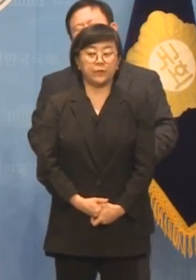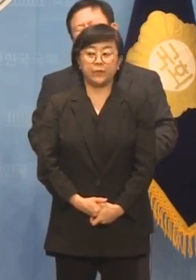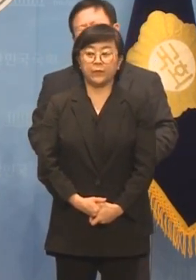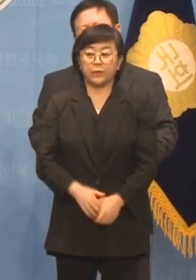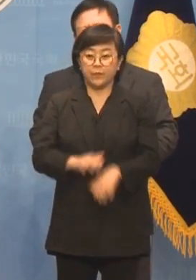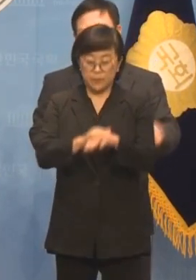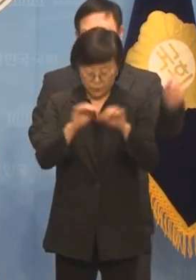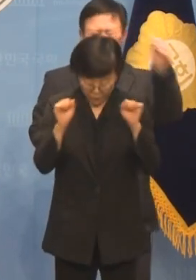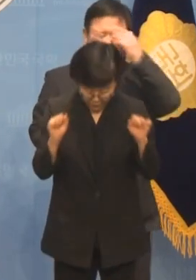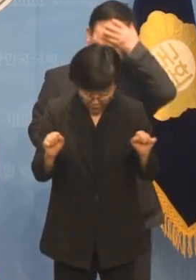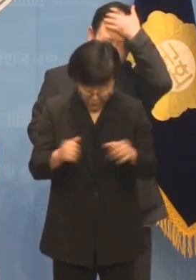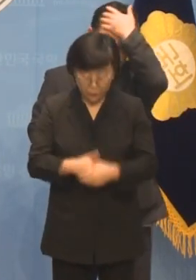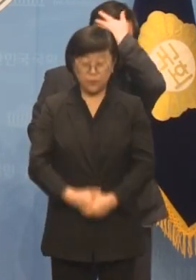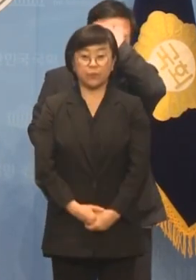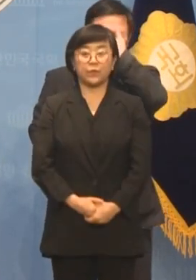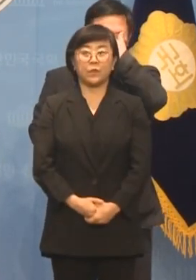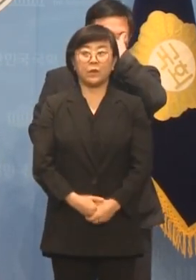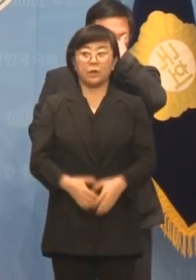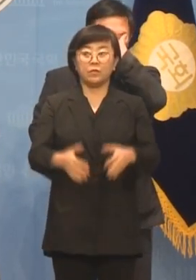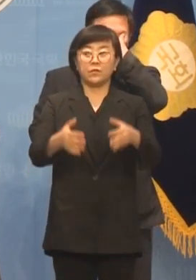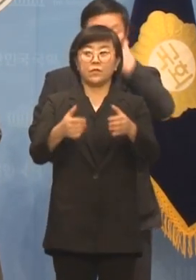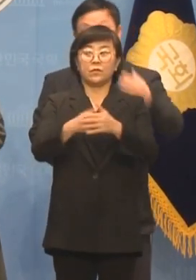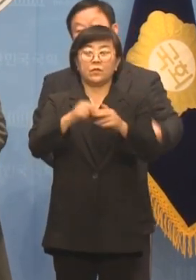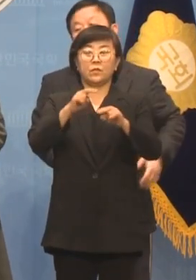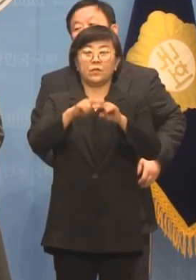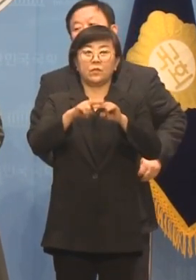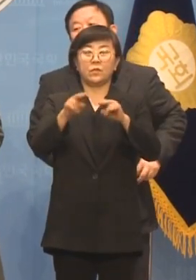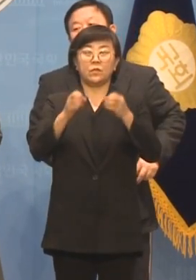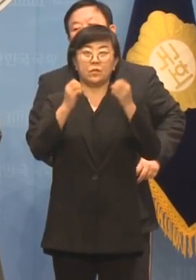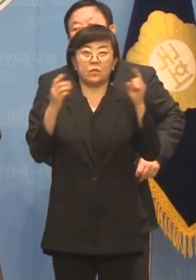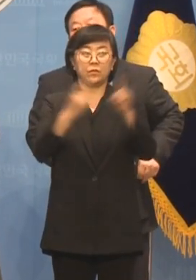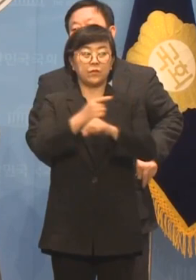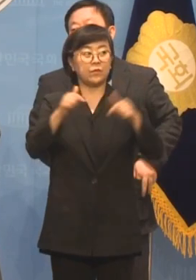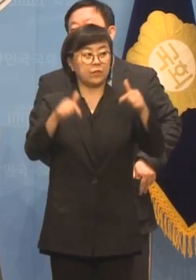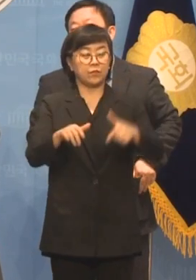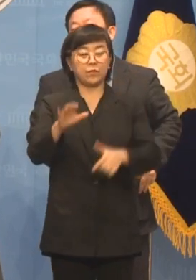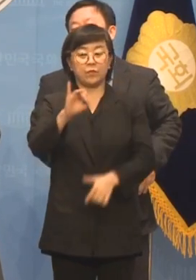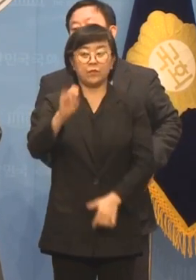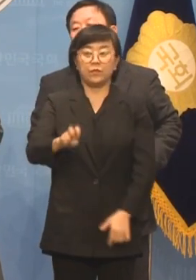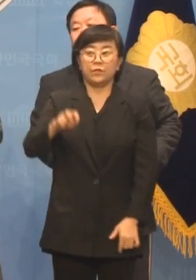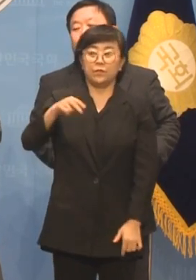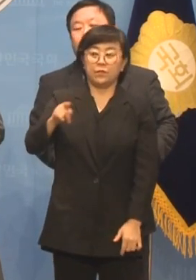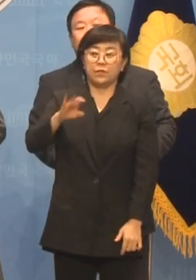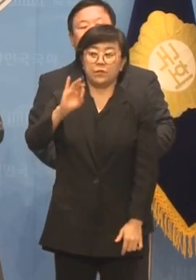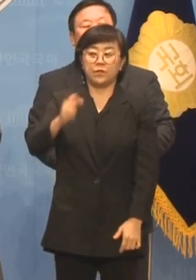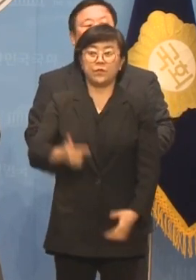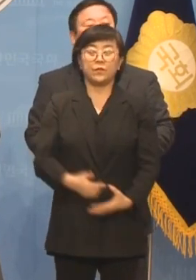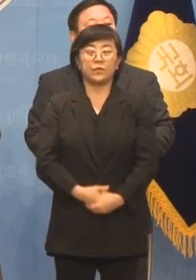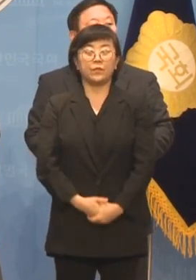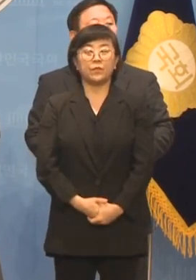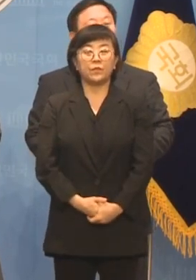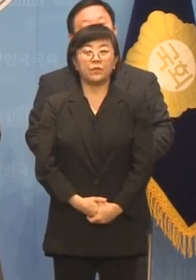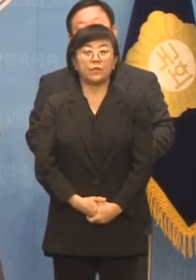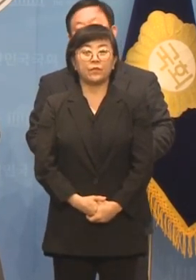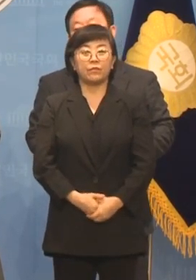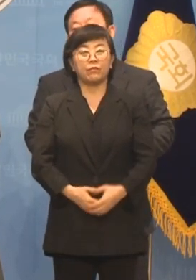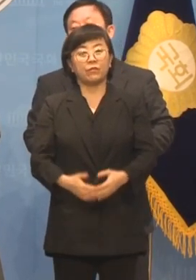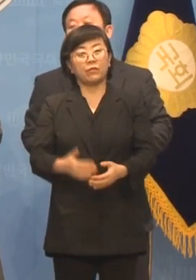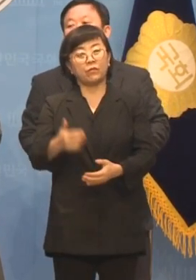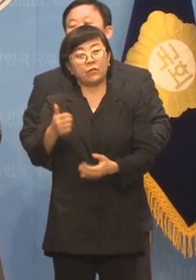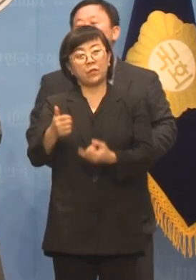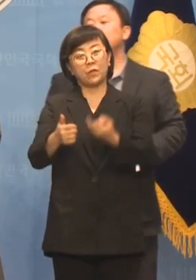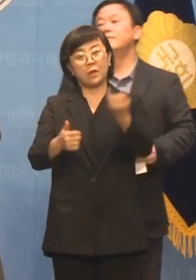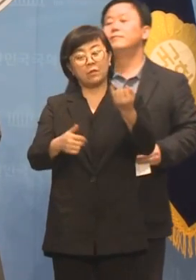네, 안녕하세요. 민생경제연구소장 그리고 퇴진가혁신 간사 임세은입니다. 왜 그분 앞에만 서면